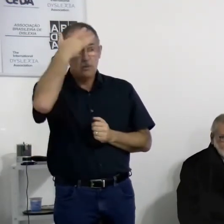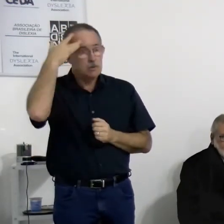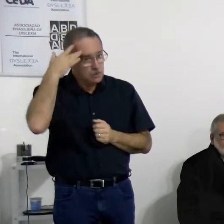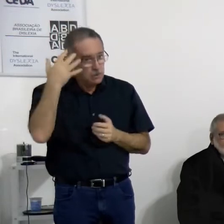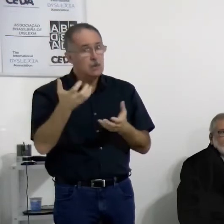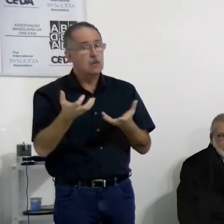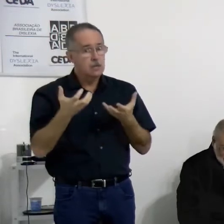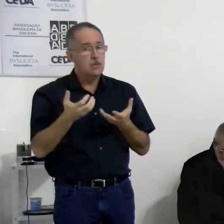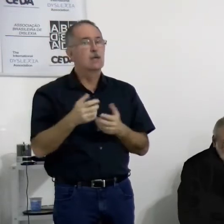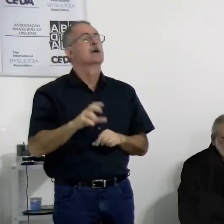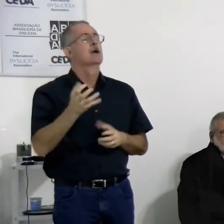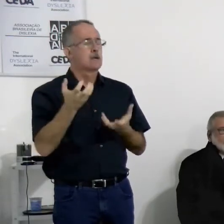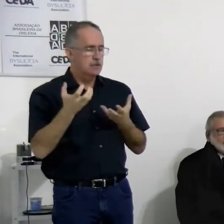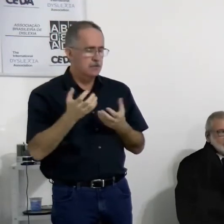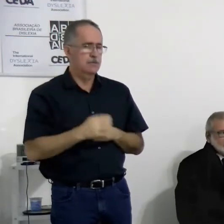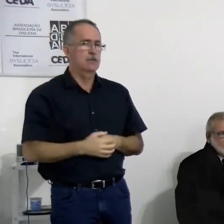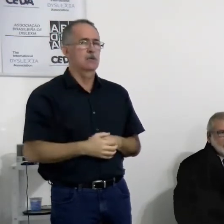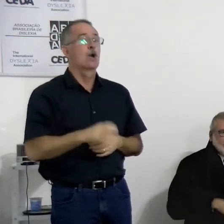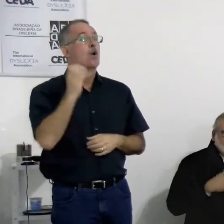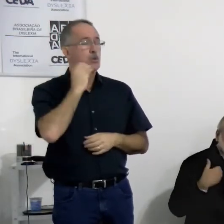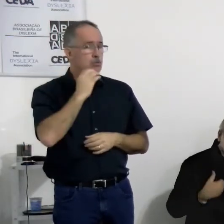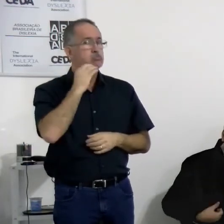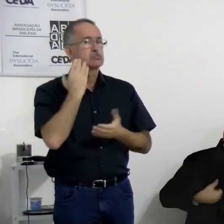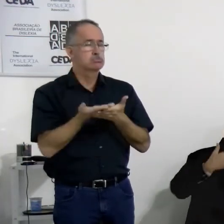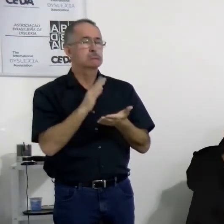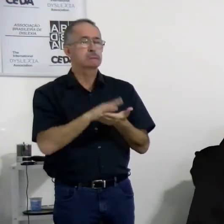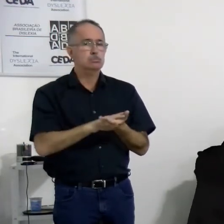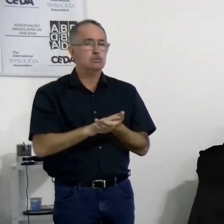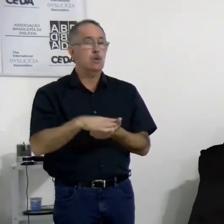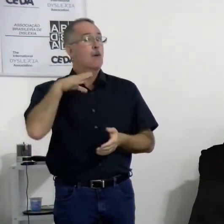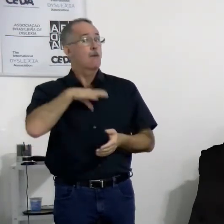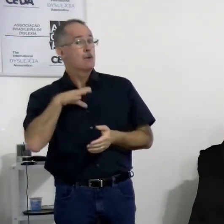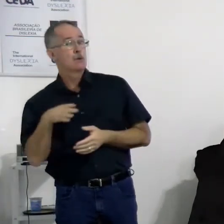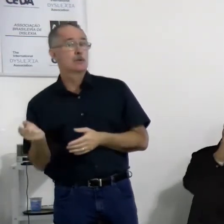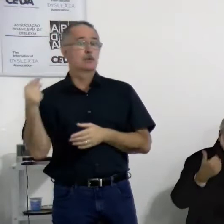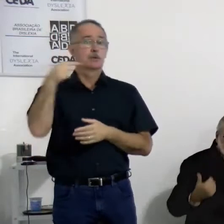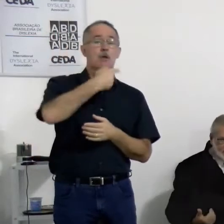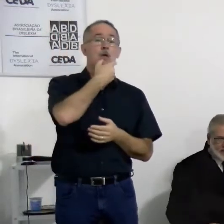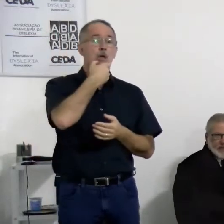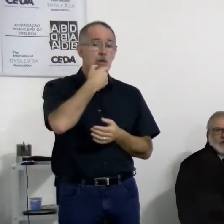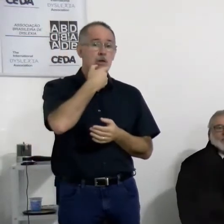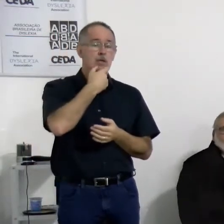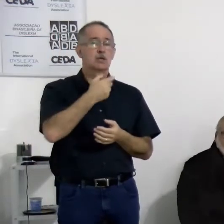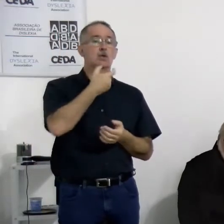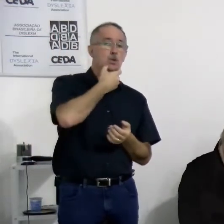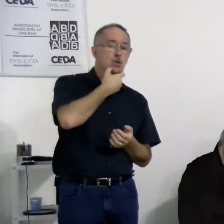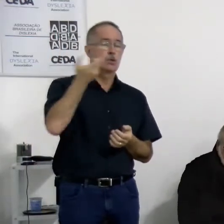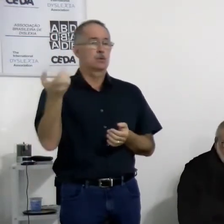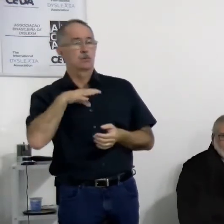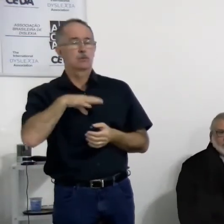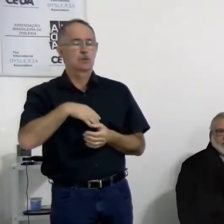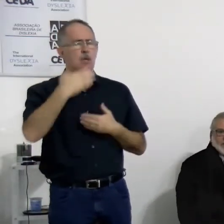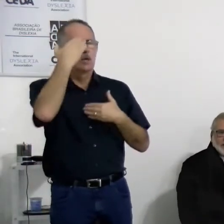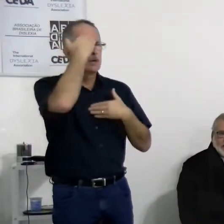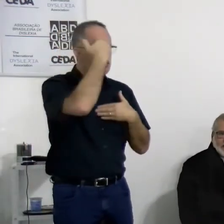fizesse a tradução? Sim. Então eu farei a tradução do português para o inglês e do inglês para o português. Então, muito obrigado